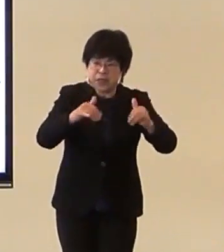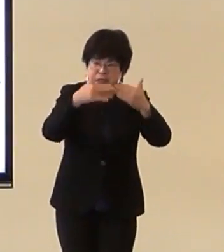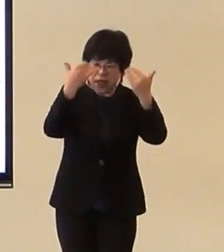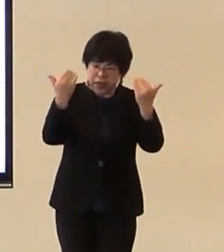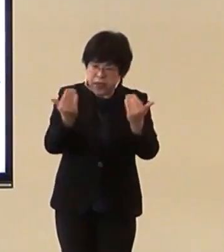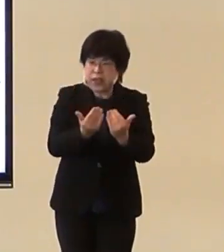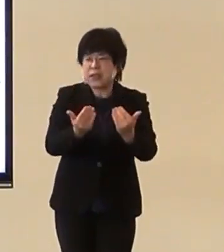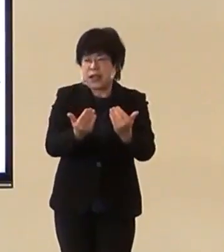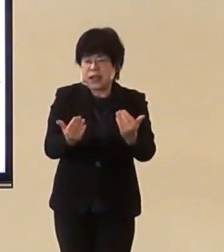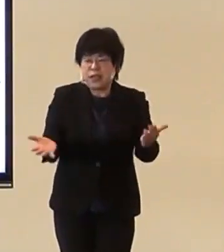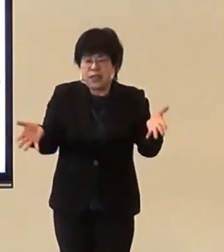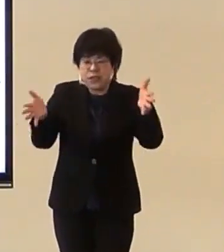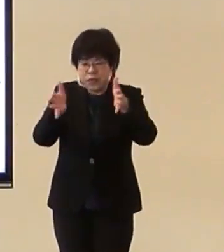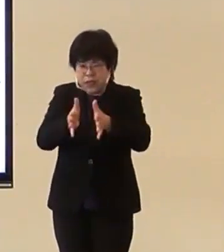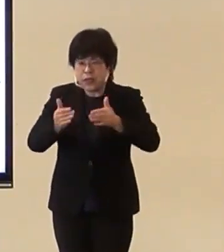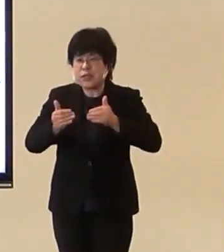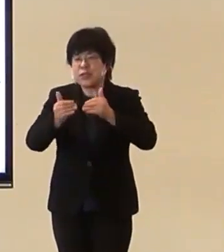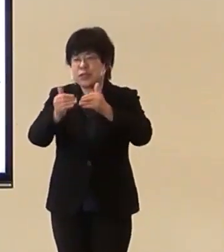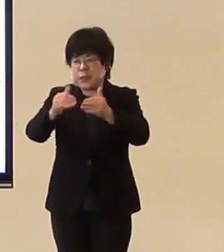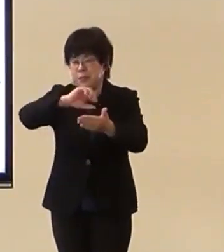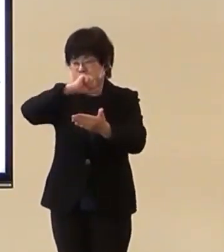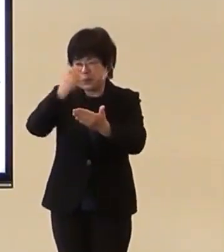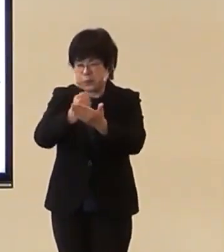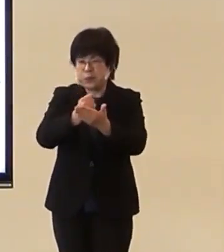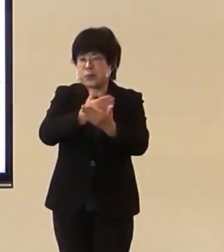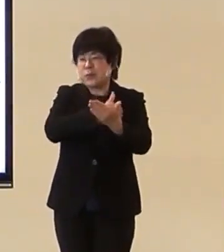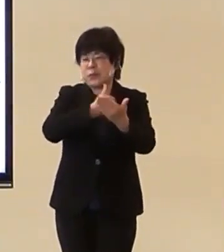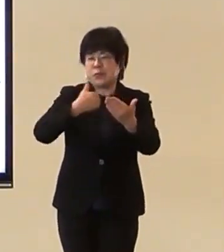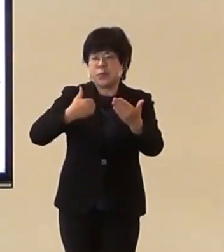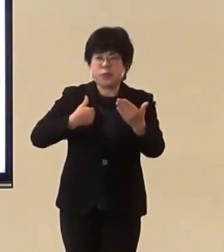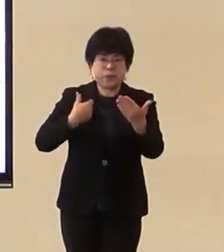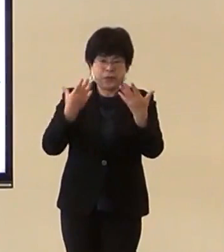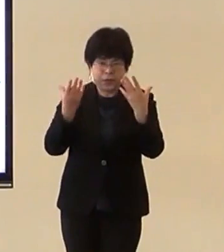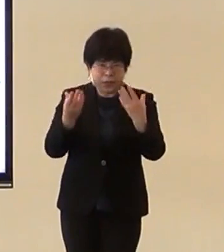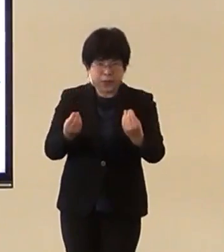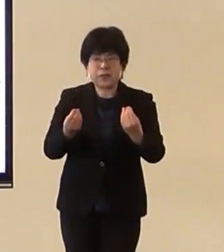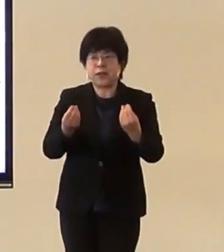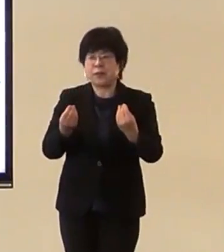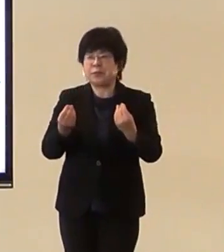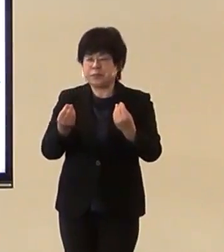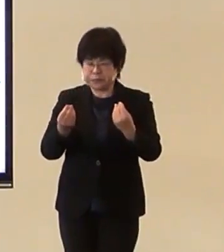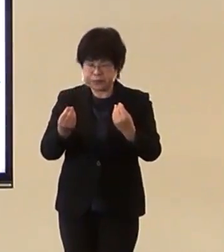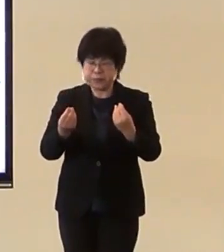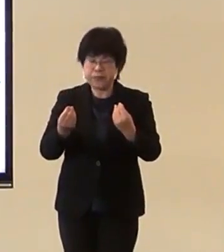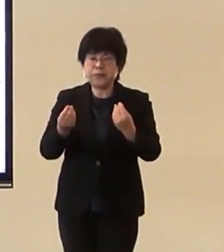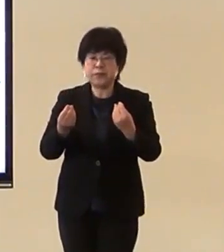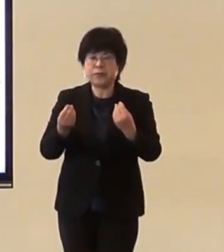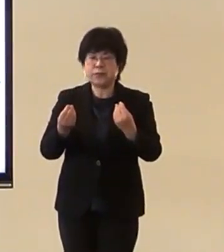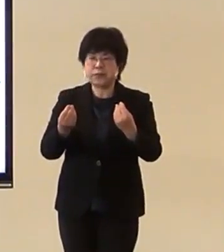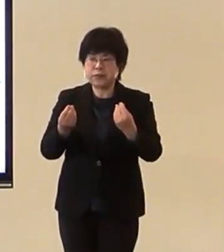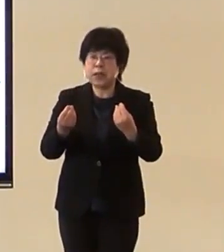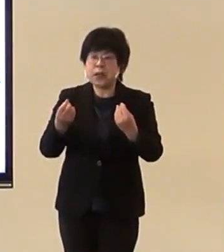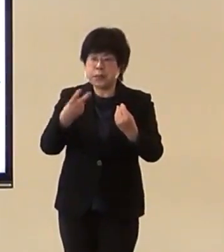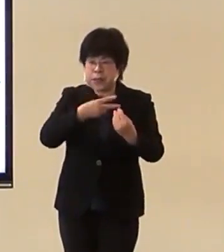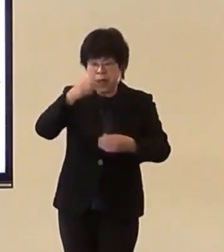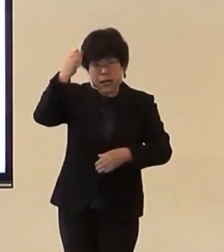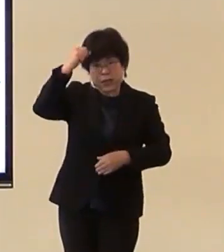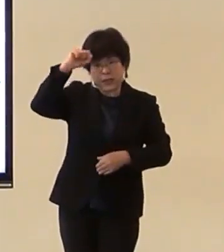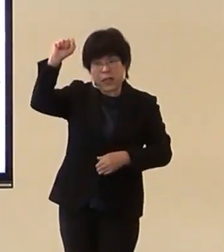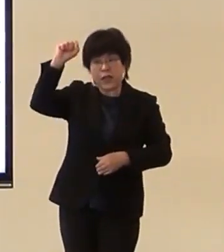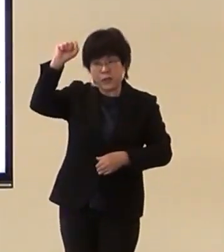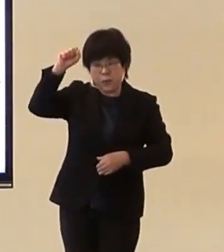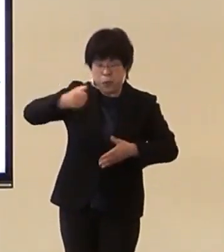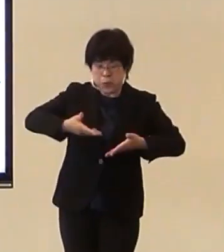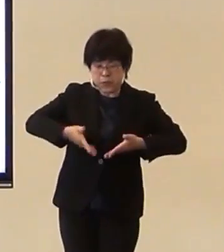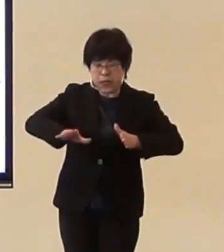ました。今年 Y 未熟も、生誕500年を迎えましたし、信玄校生誕500年を迎え